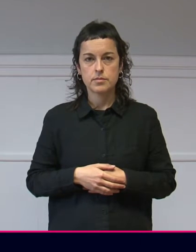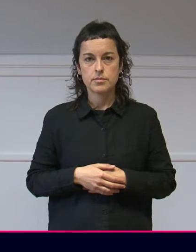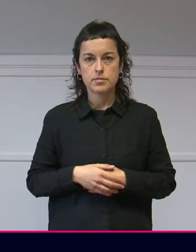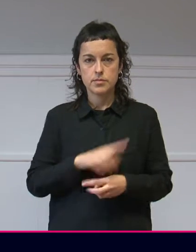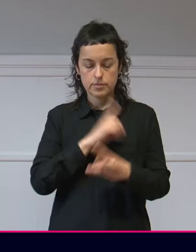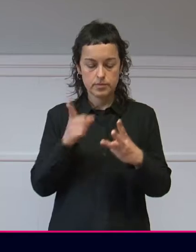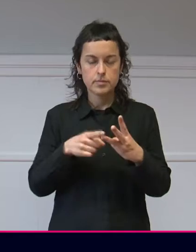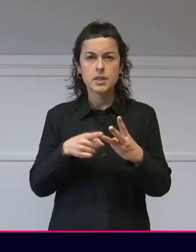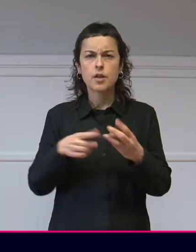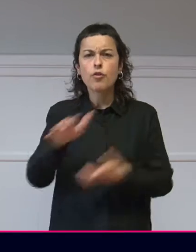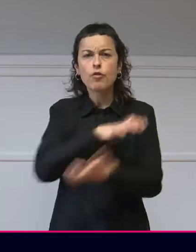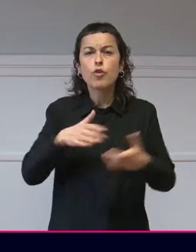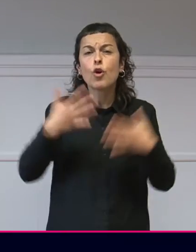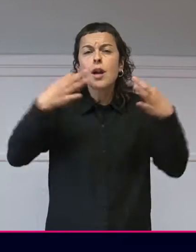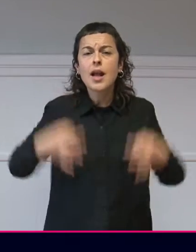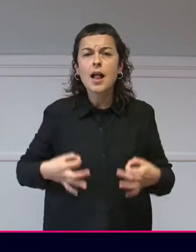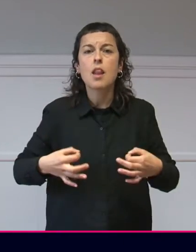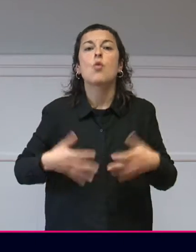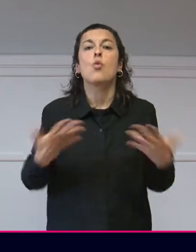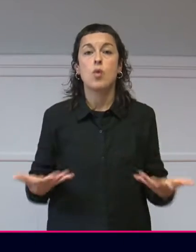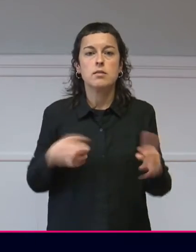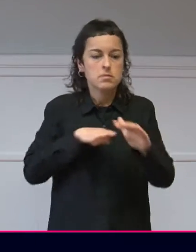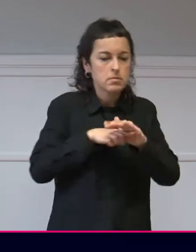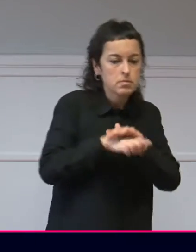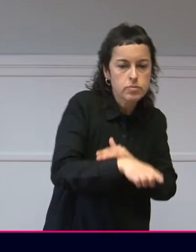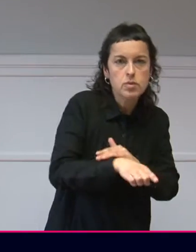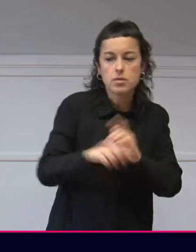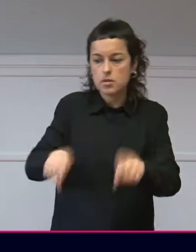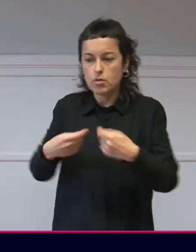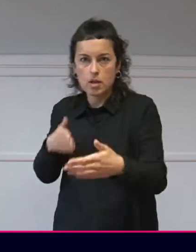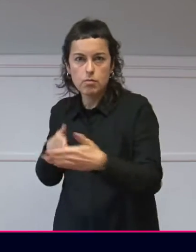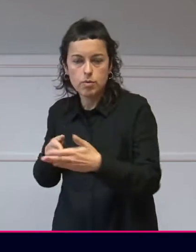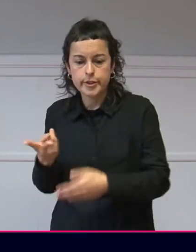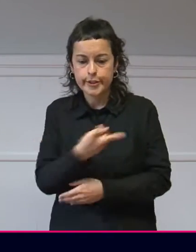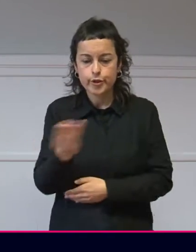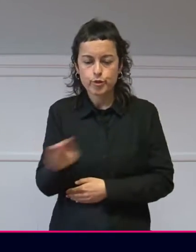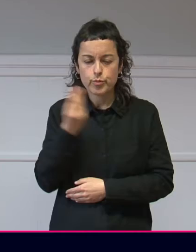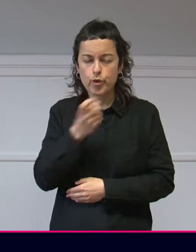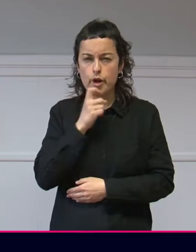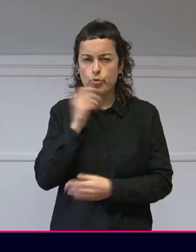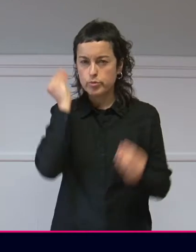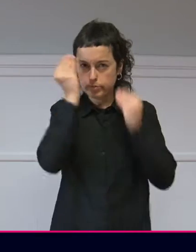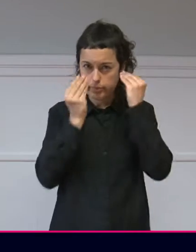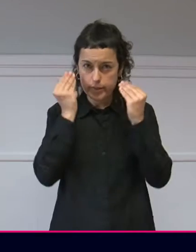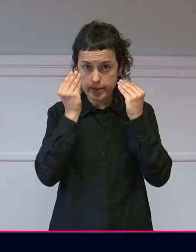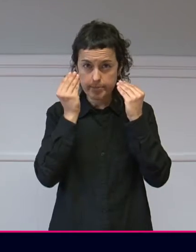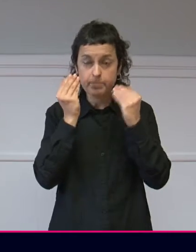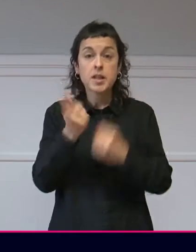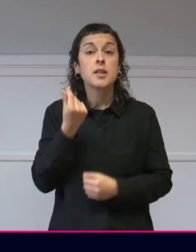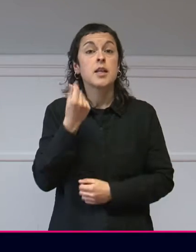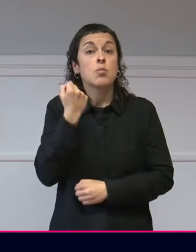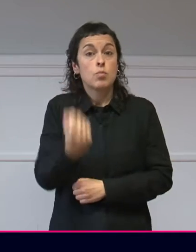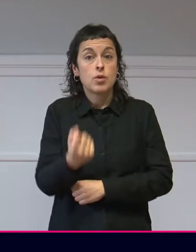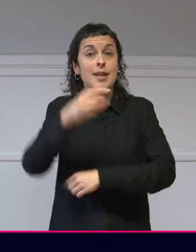irekia. Hiru, benetako borroka hazkunde apaleko eta kolapso ekologikoko une kritikoa gainditzean datza. Natura ondasuna